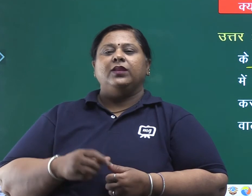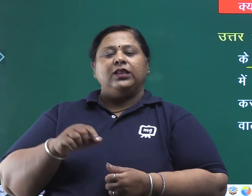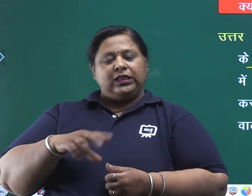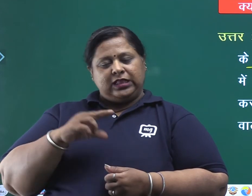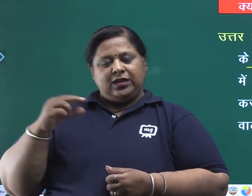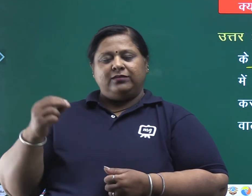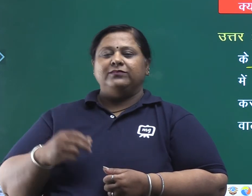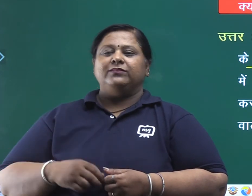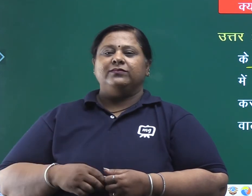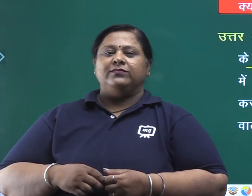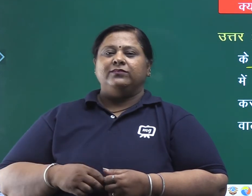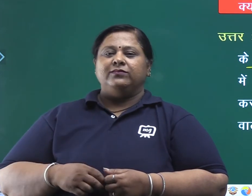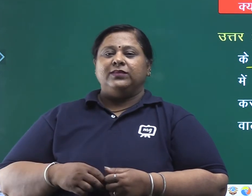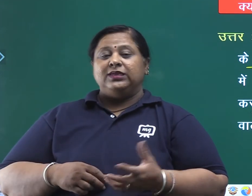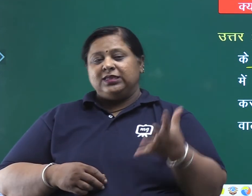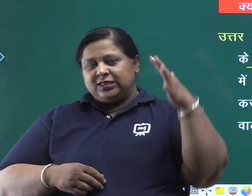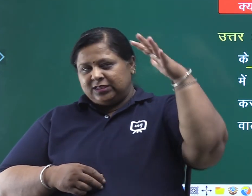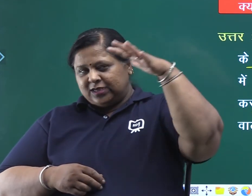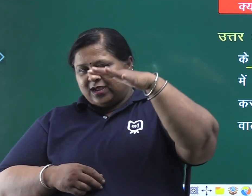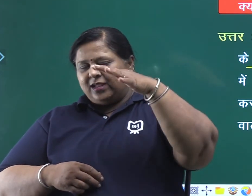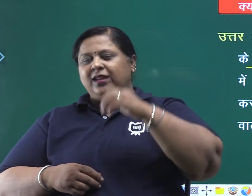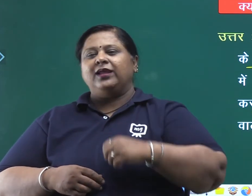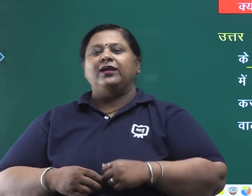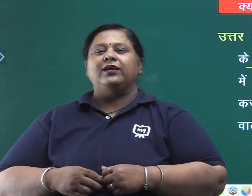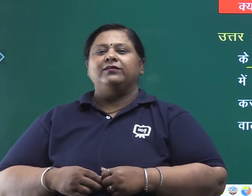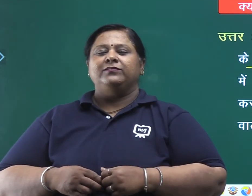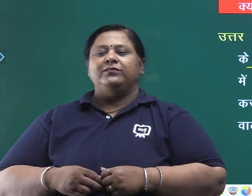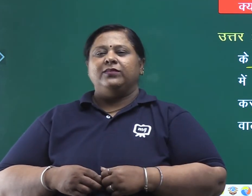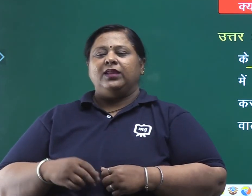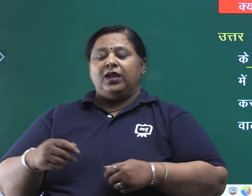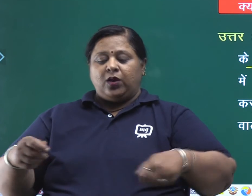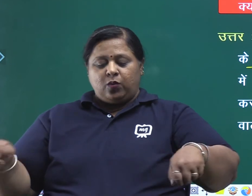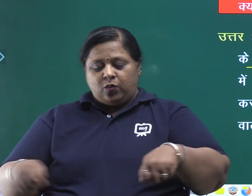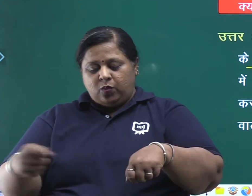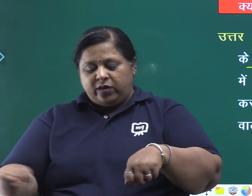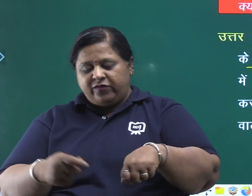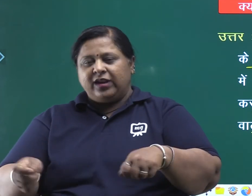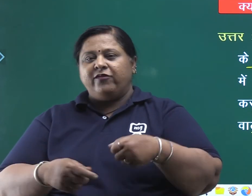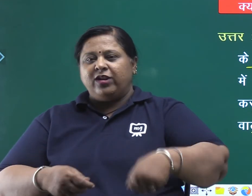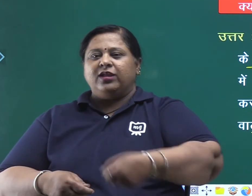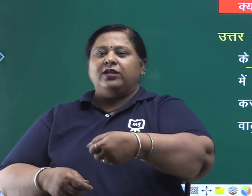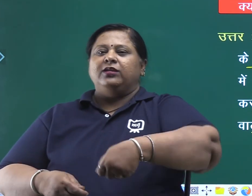तथा छाया करने के लिए कूड़ा फेंकने वाली